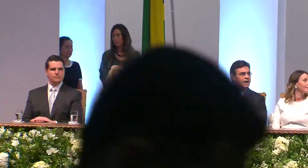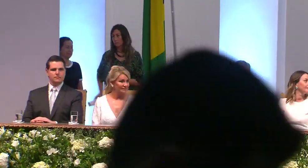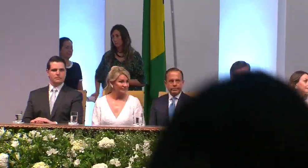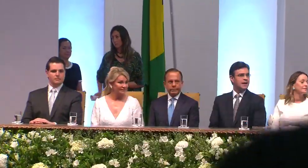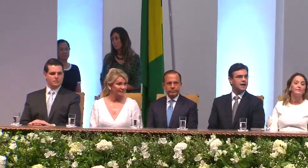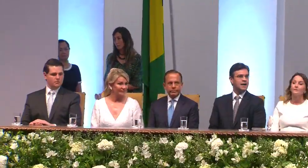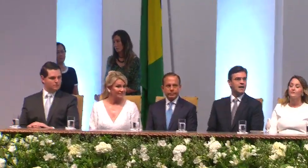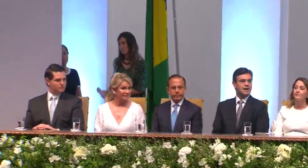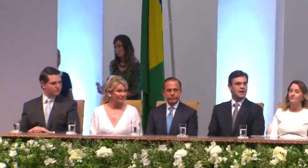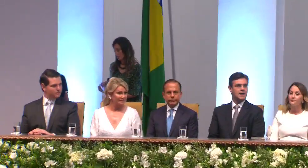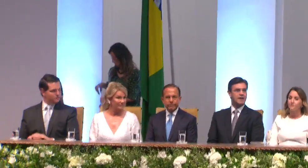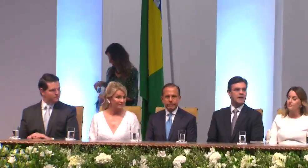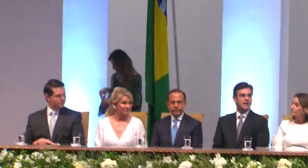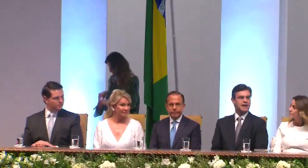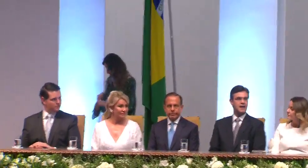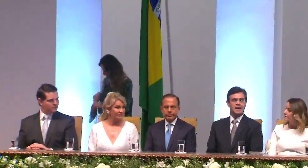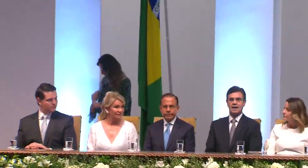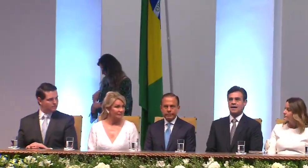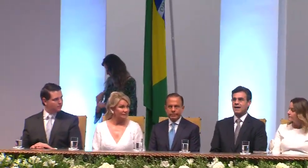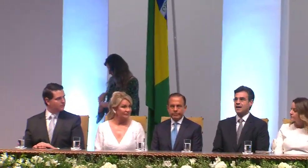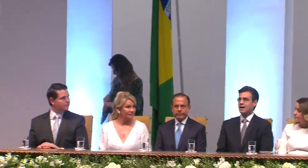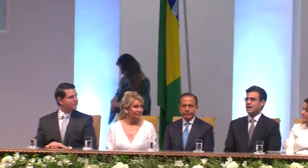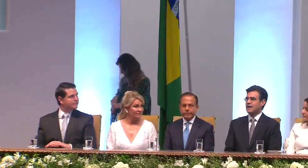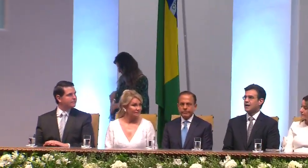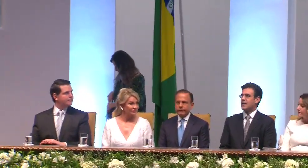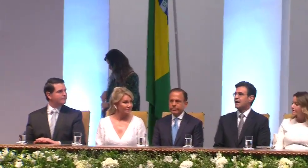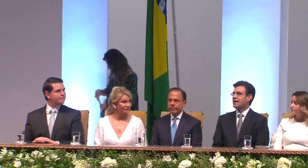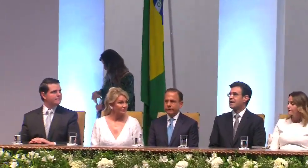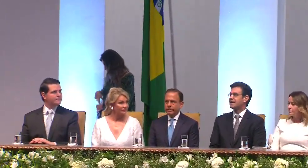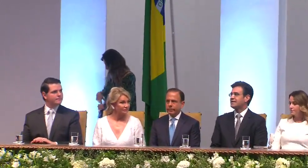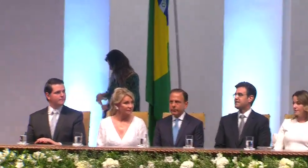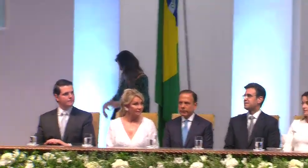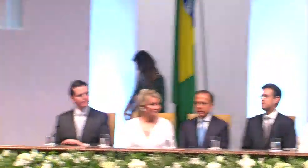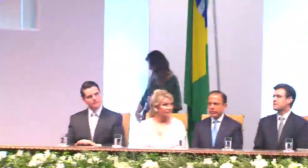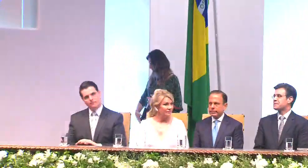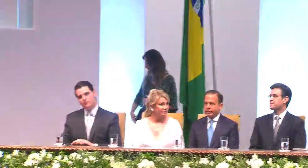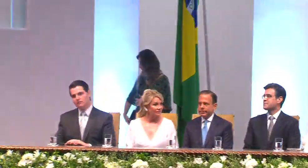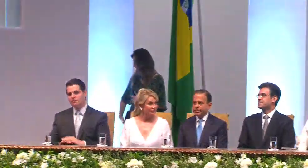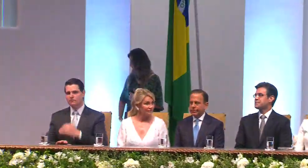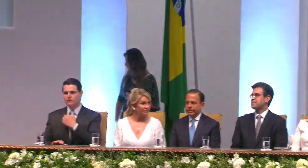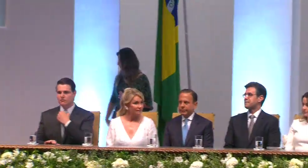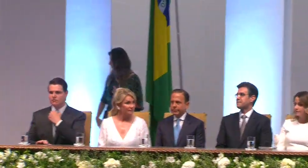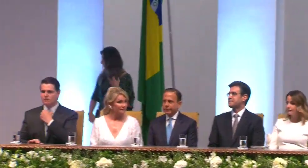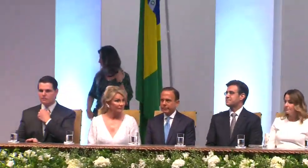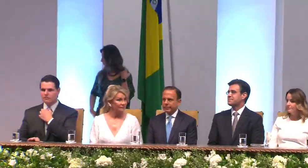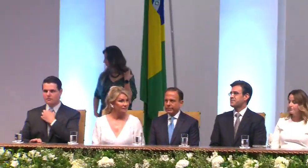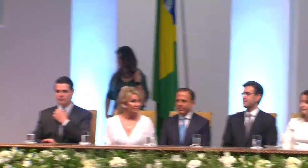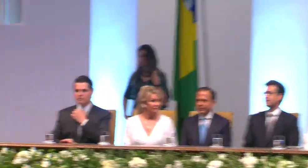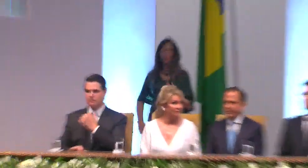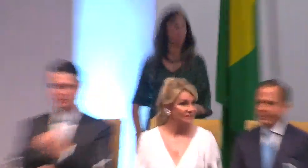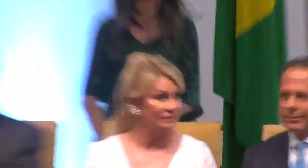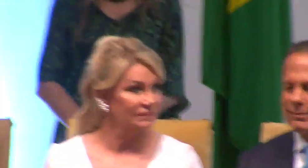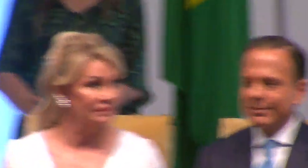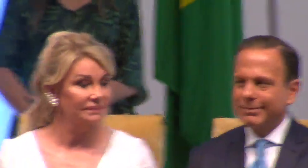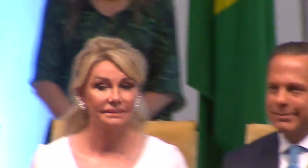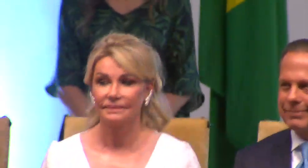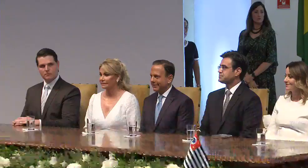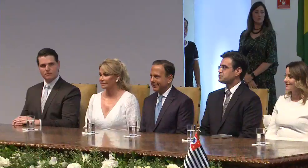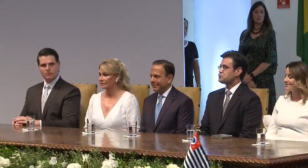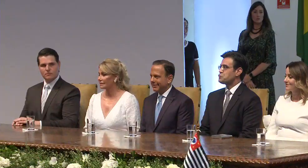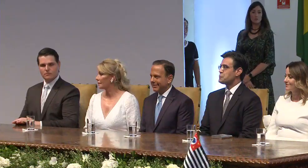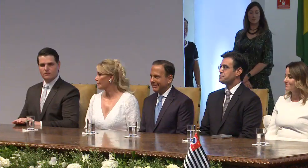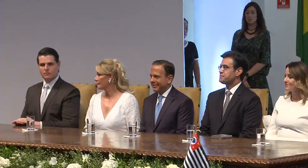de janeiro de 2019 no palácio dos bandeirantes presente o excelentíssimo senhor joão dória governador do estado de são paulo